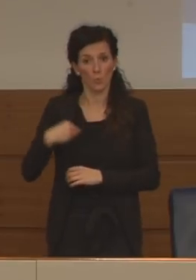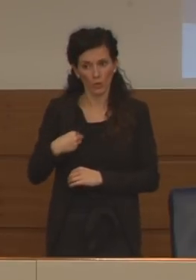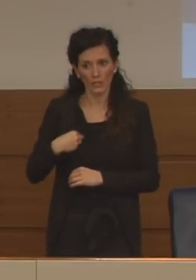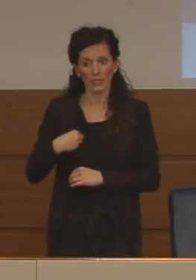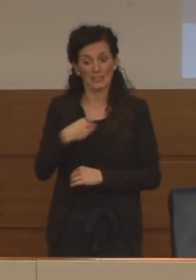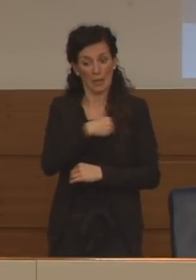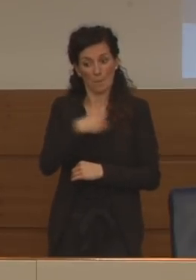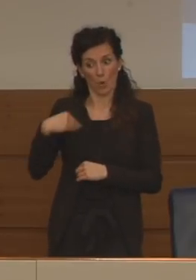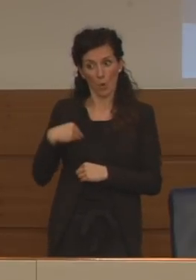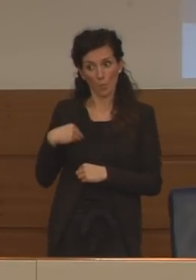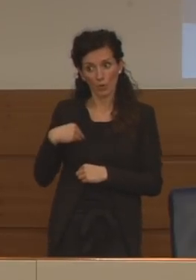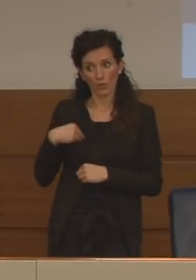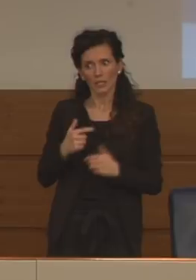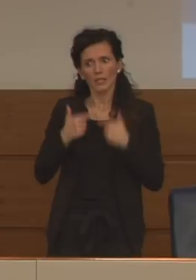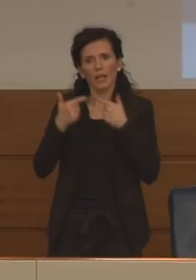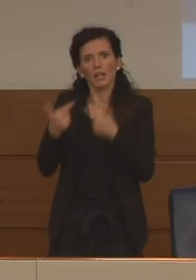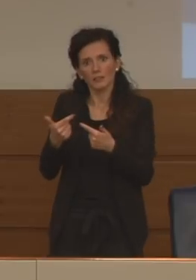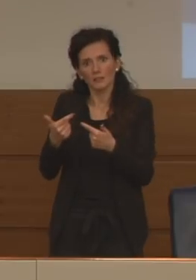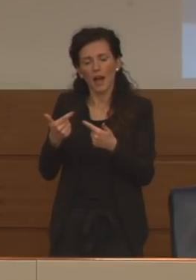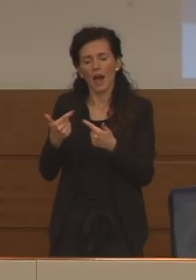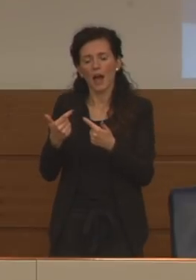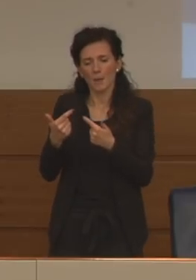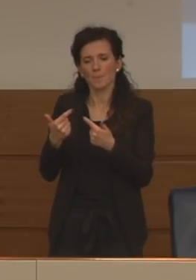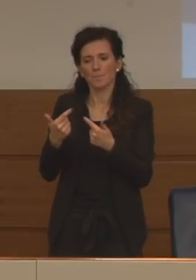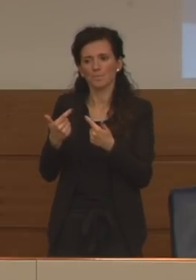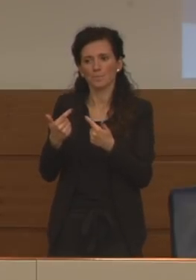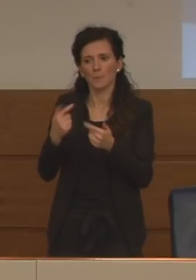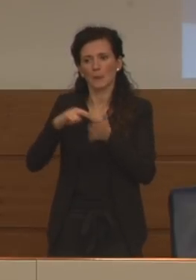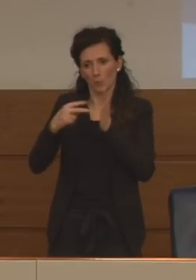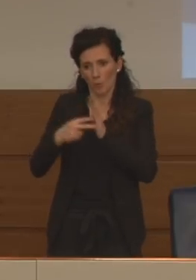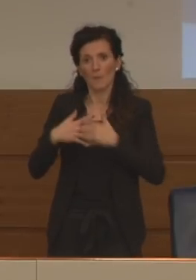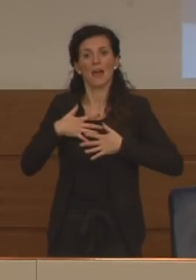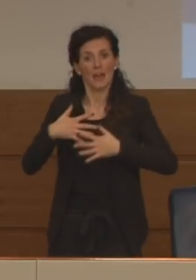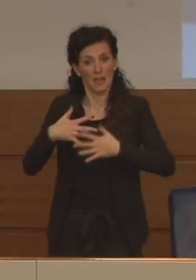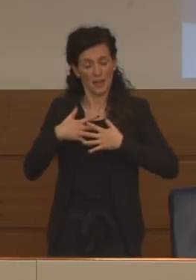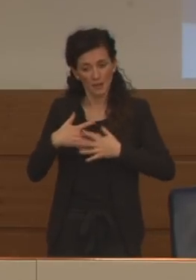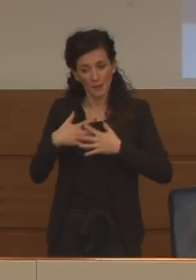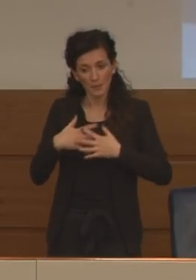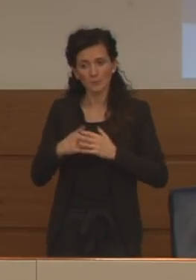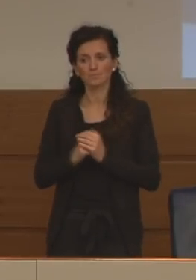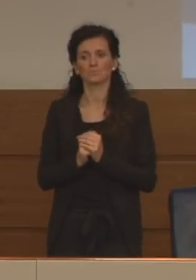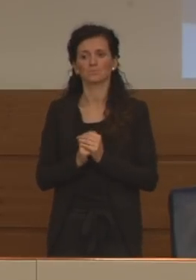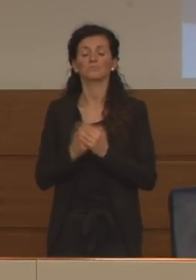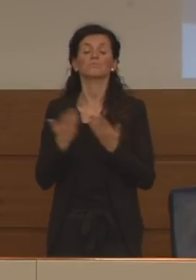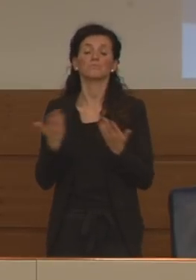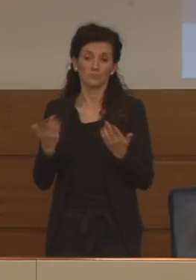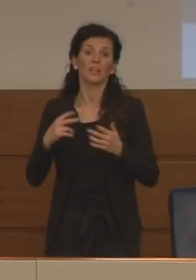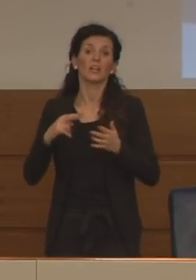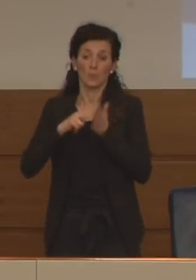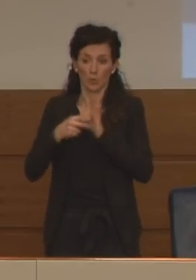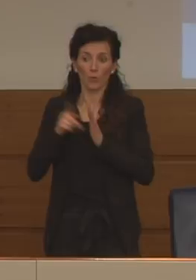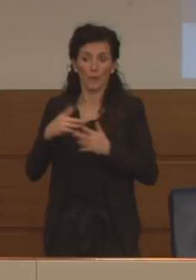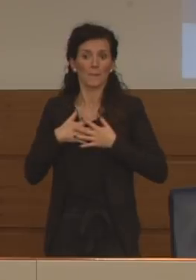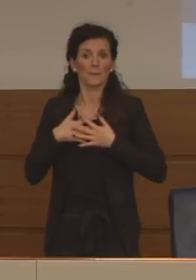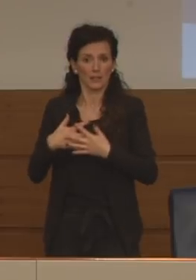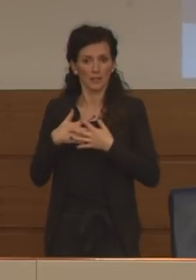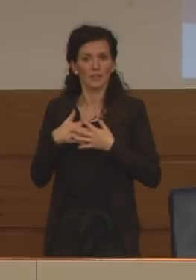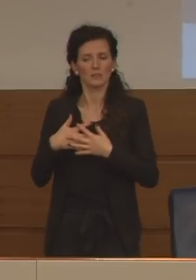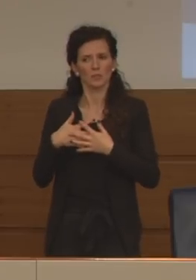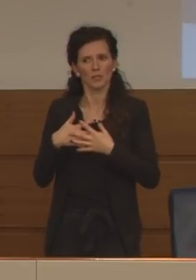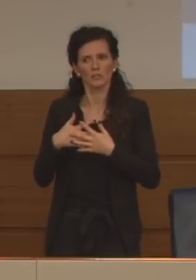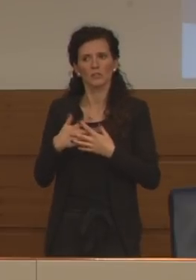qualche modo scompensa una situazione oppure una diciamo insufficienza respiratoria o